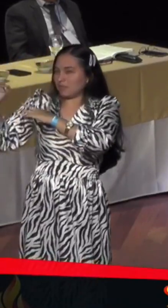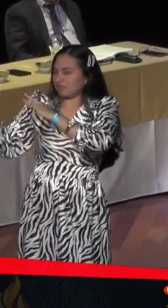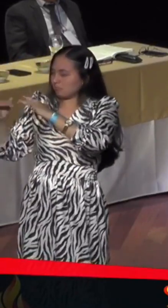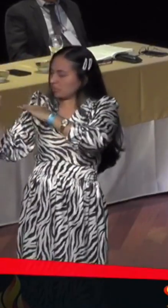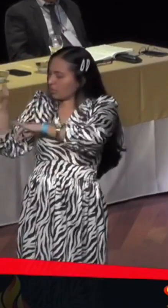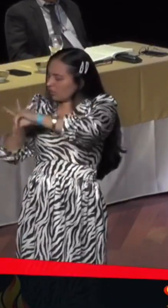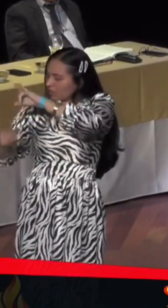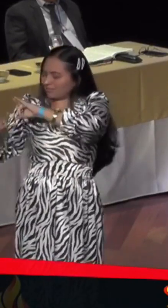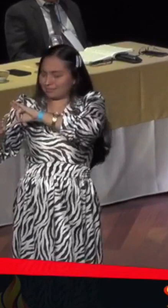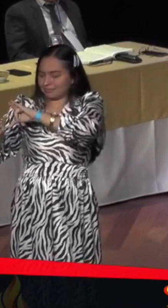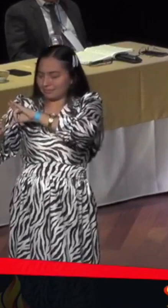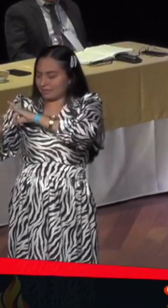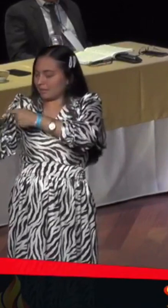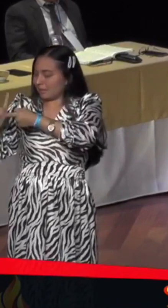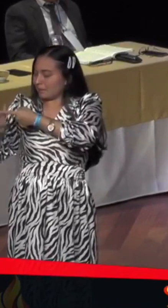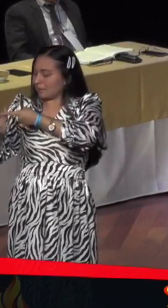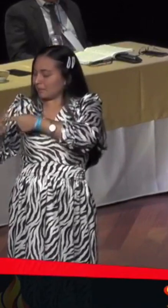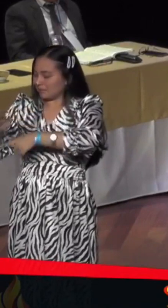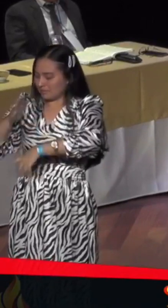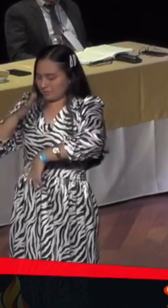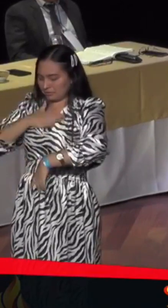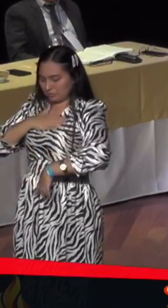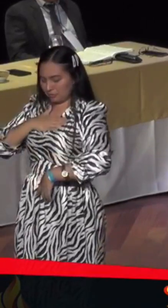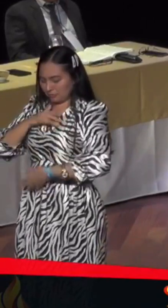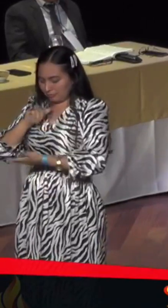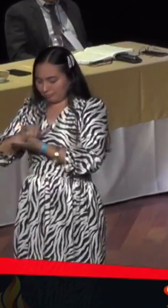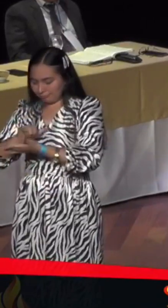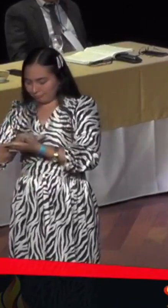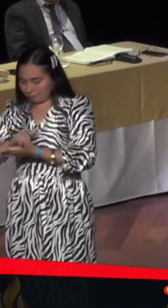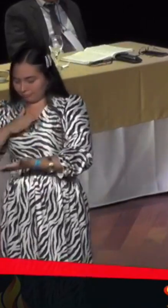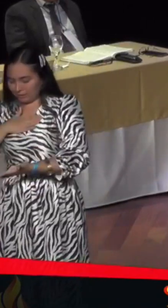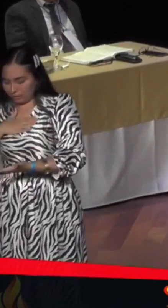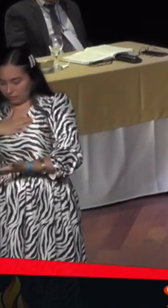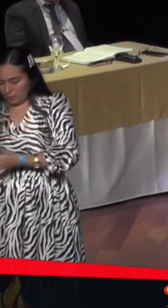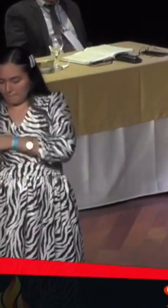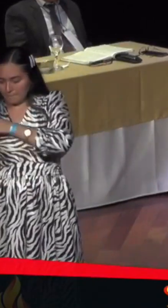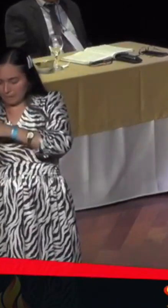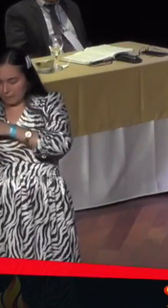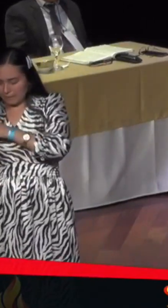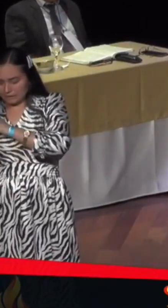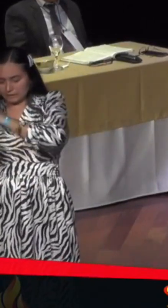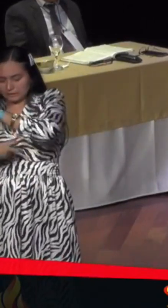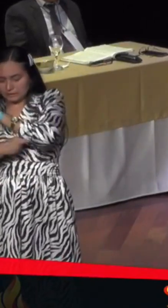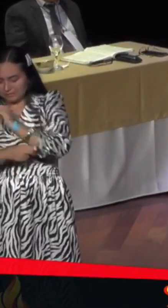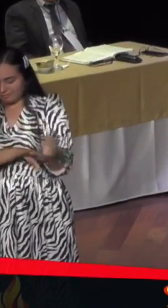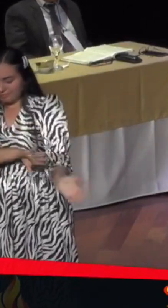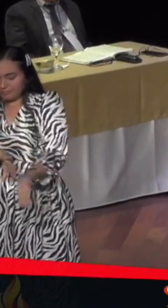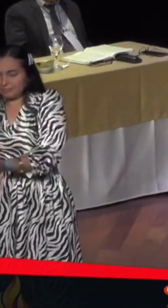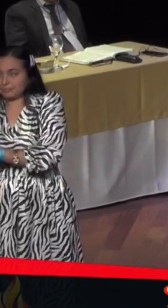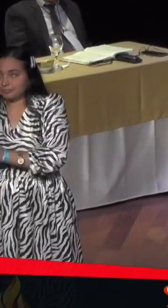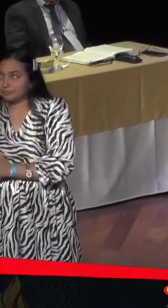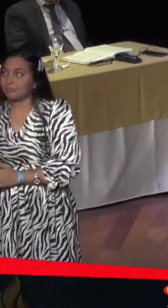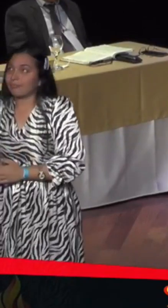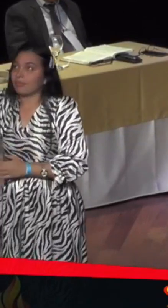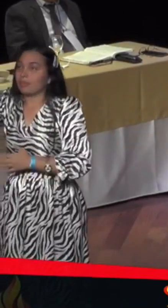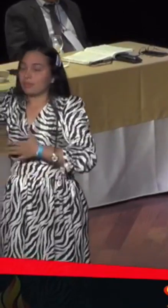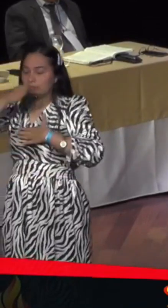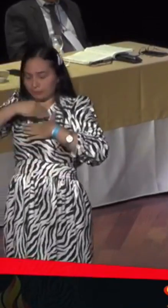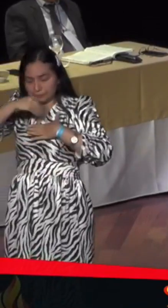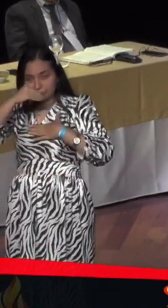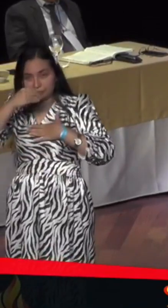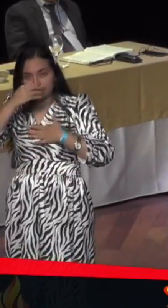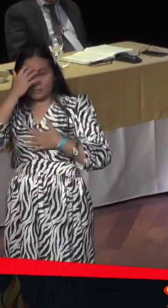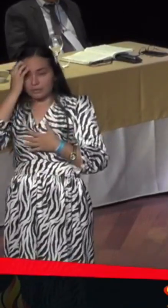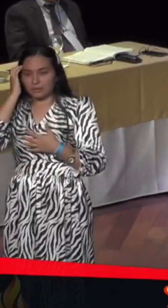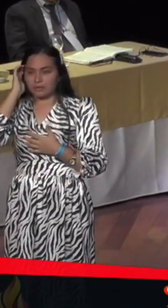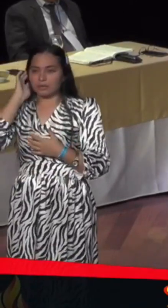que tienes eres tú mismo. Cuando usted vive en la voluntad de Dios, usted va a vivir siempre de acuerdo a